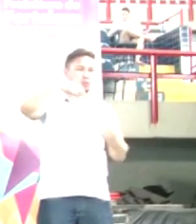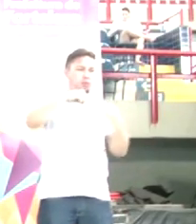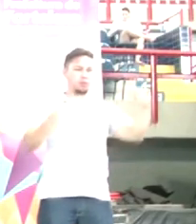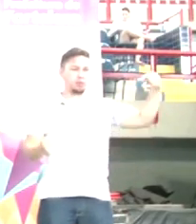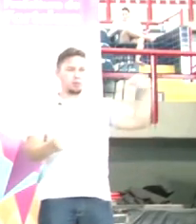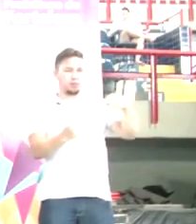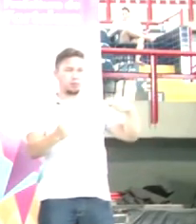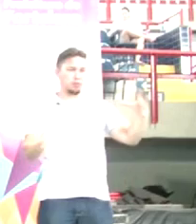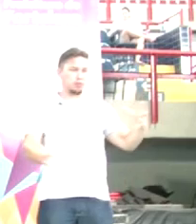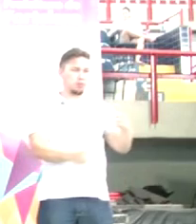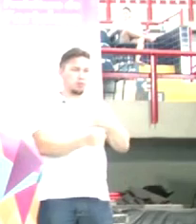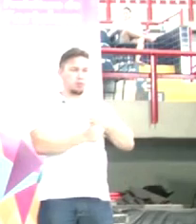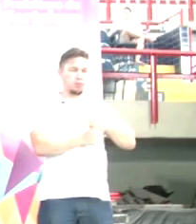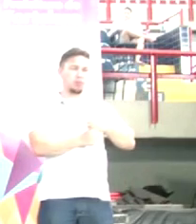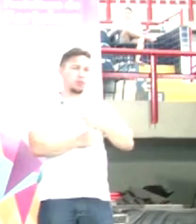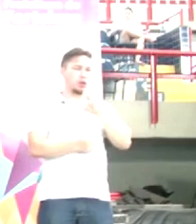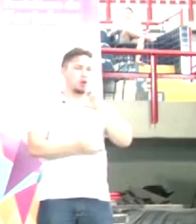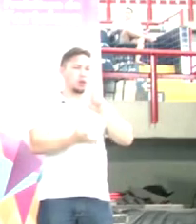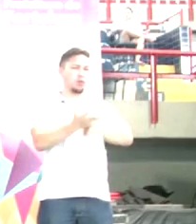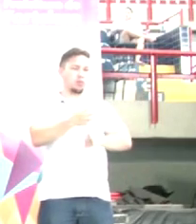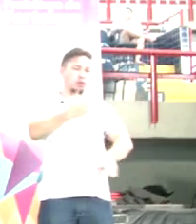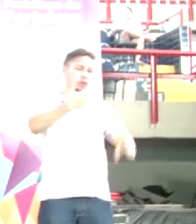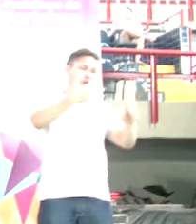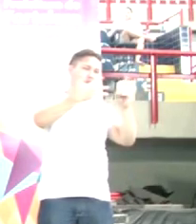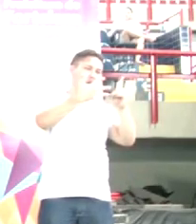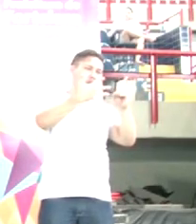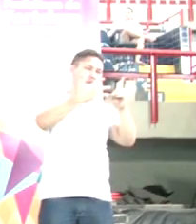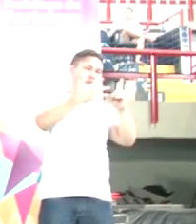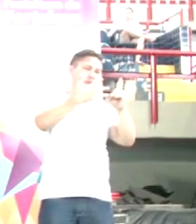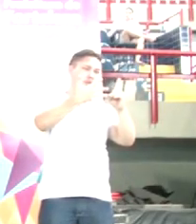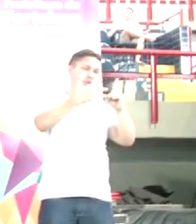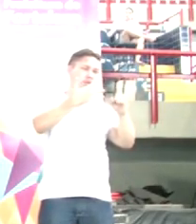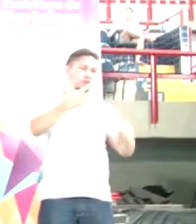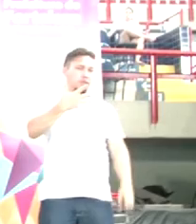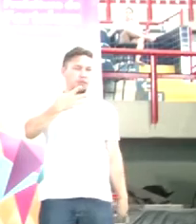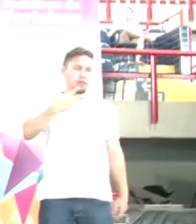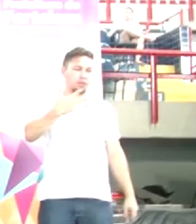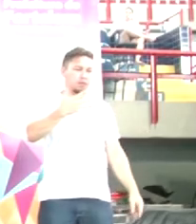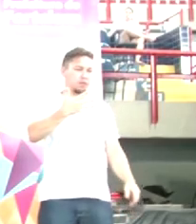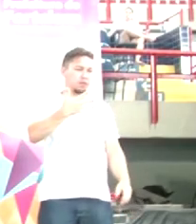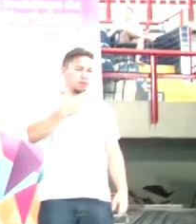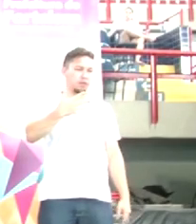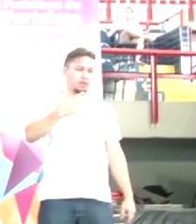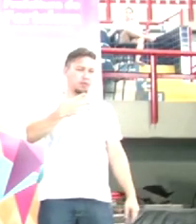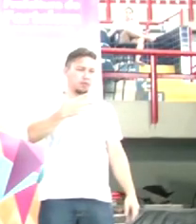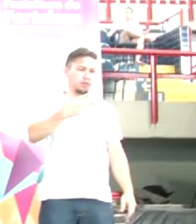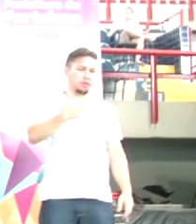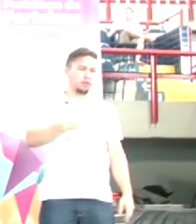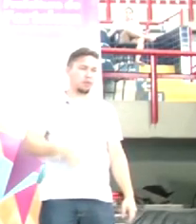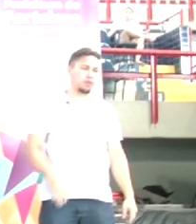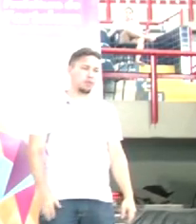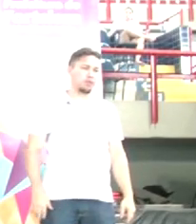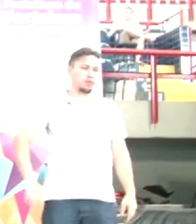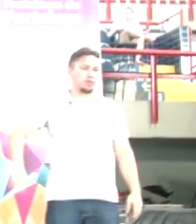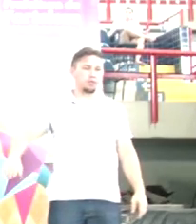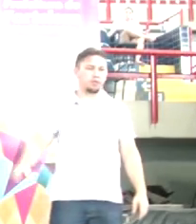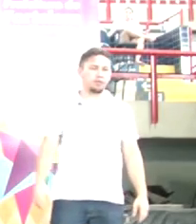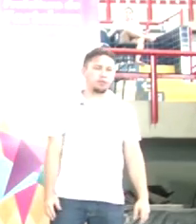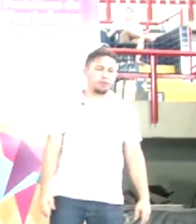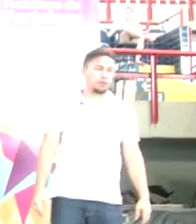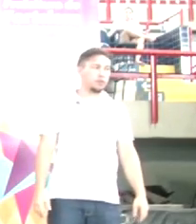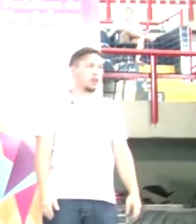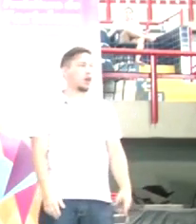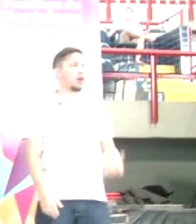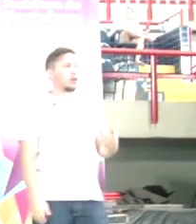no gabarito que a letra D te dá. Show? Então, na prova de química que envolve cálculos, eu